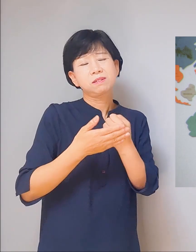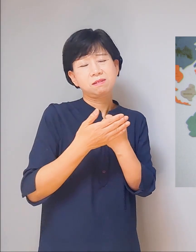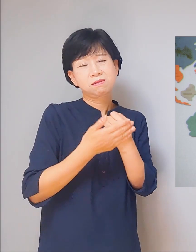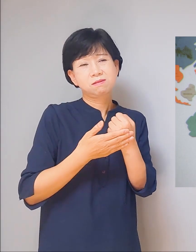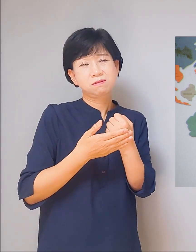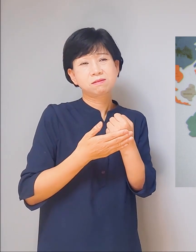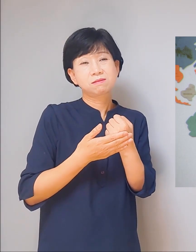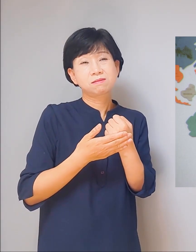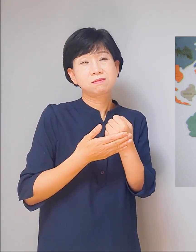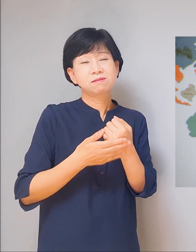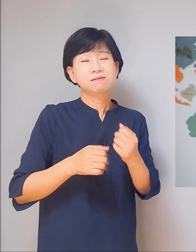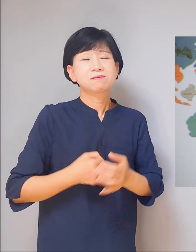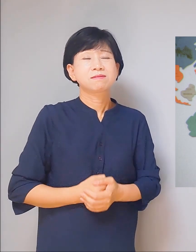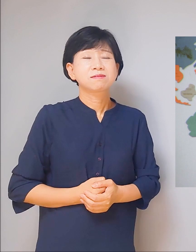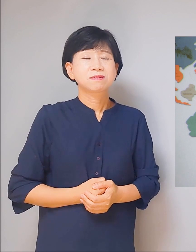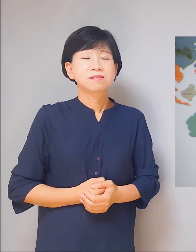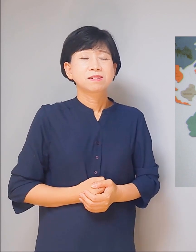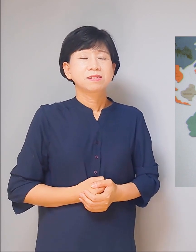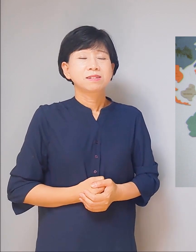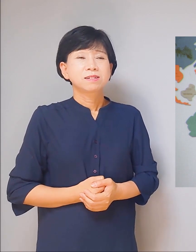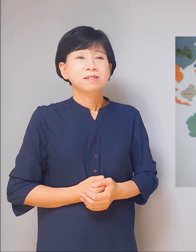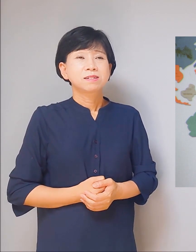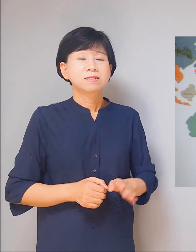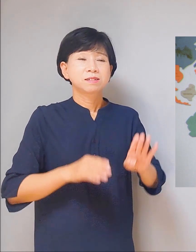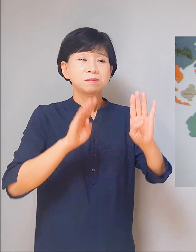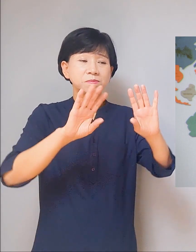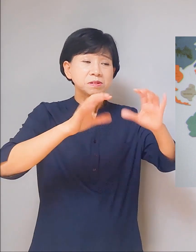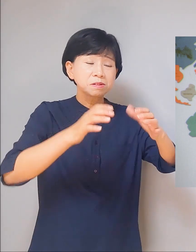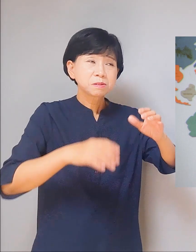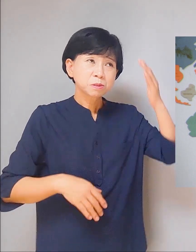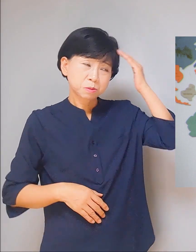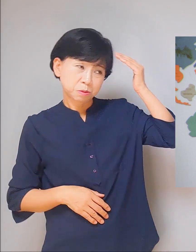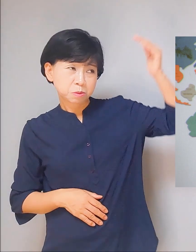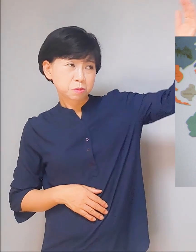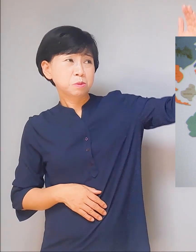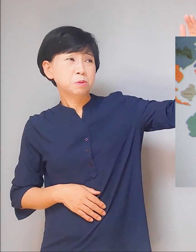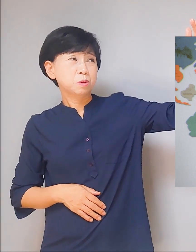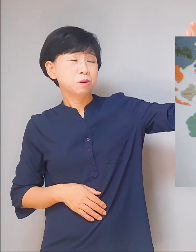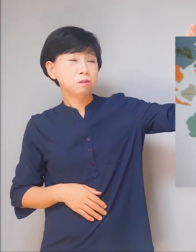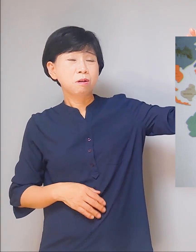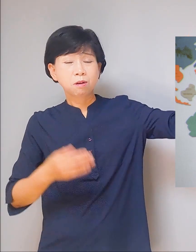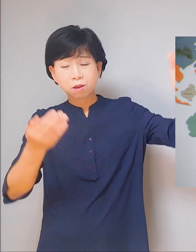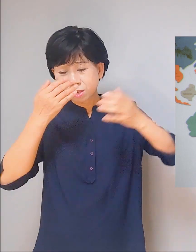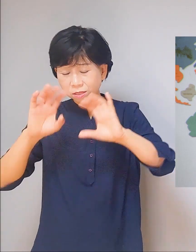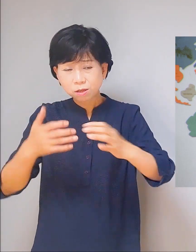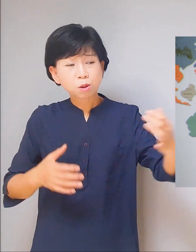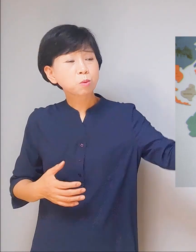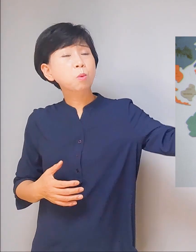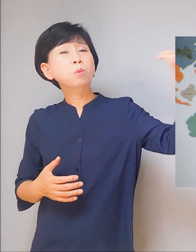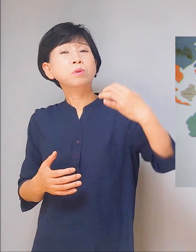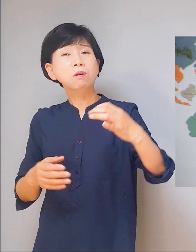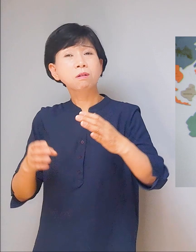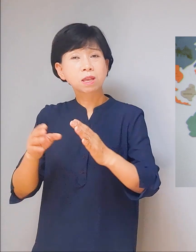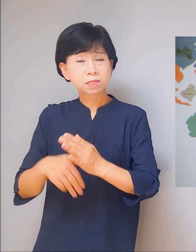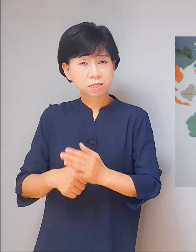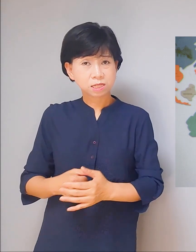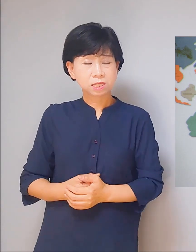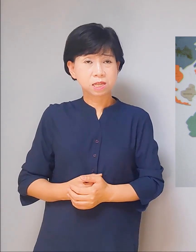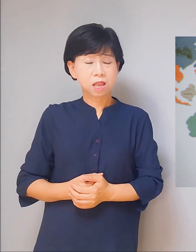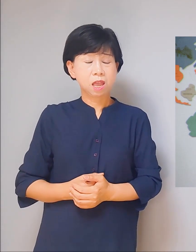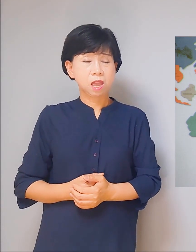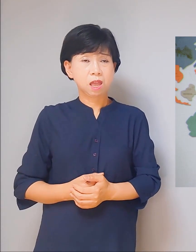날 블레셋의 골리앗이 이스라엘을 침공했어요. 만약 골리앗이 쳐들어오지 않았으면 여러분 다윗은 등장하지